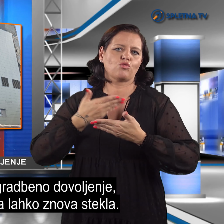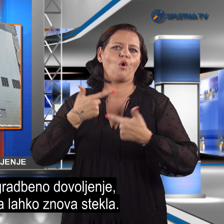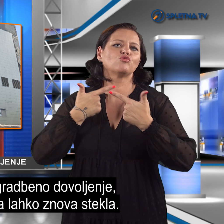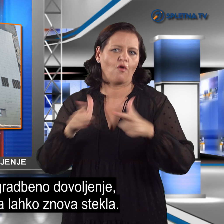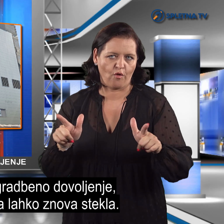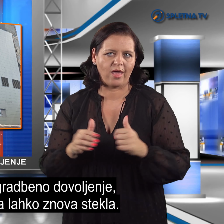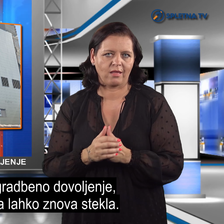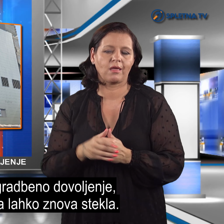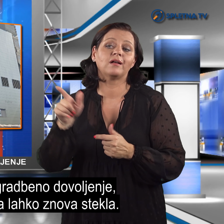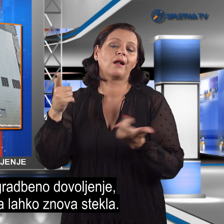znova stekla.